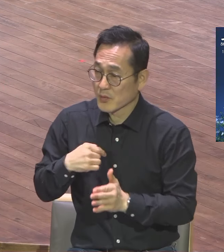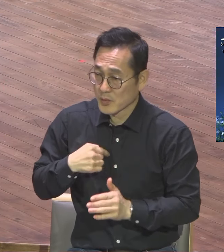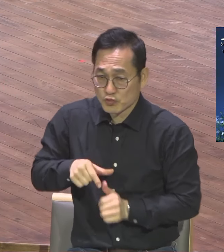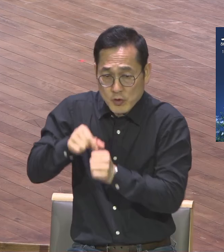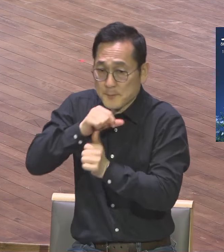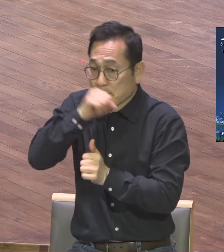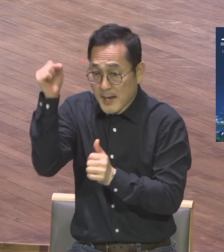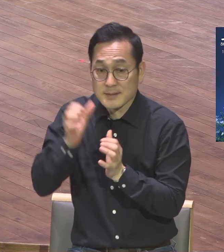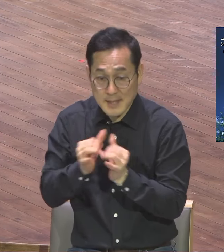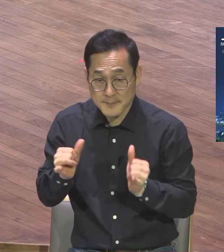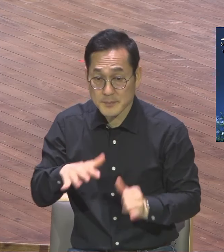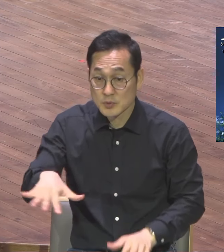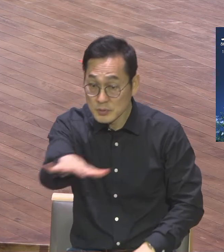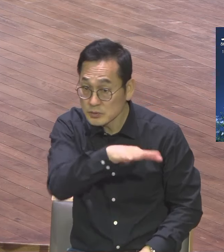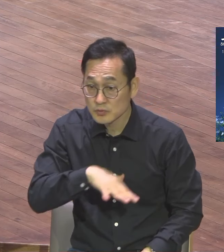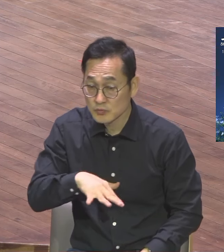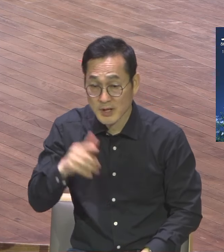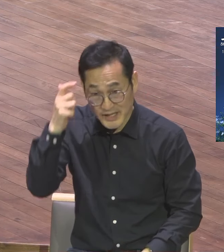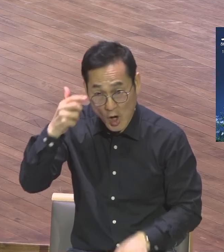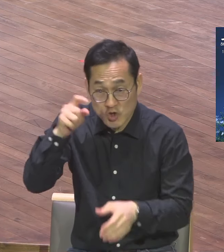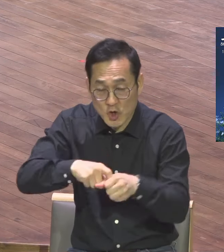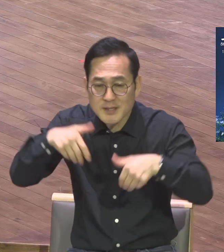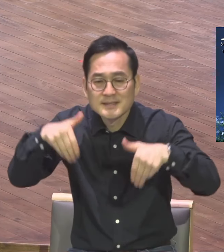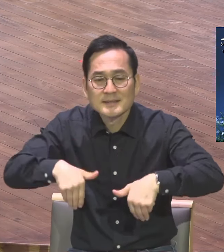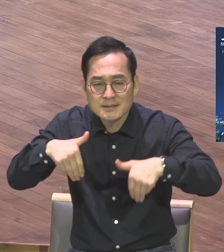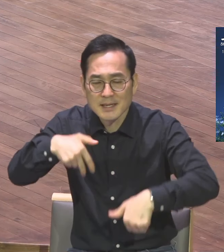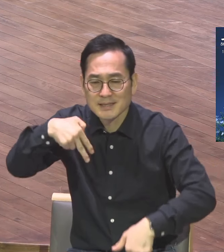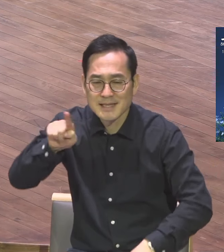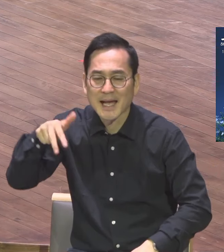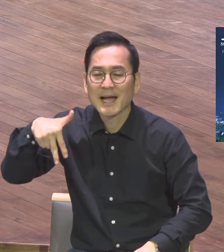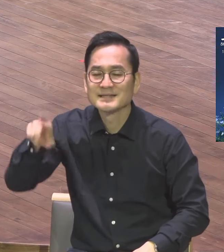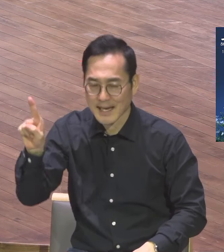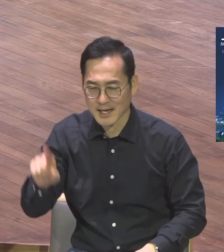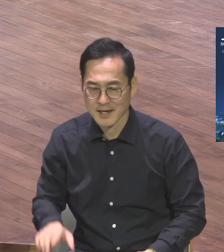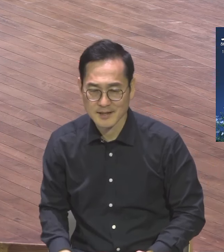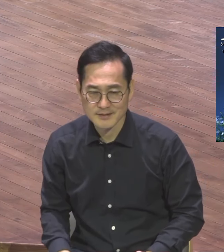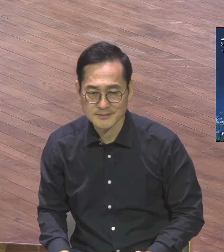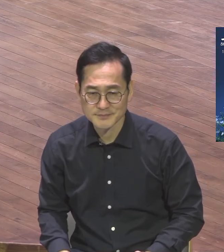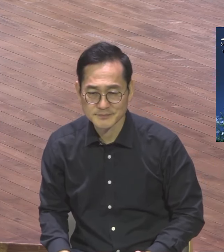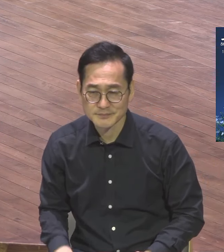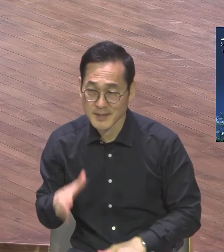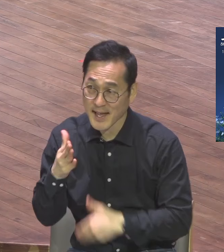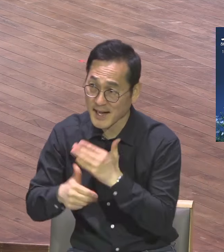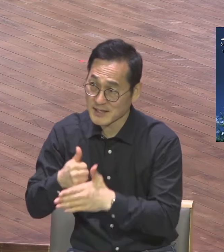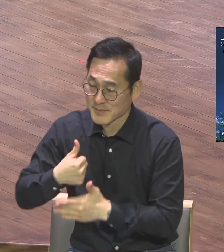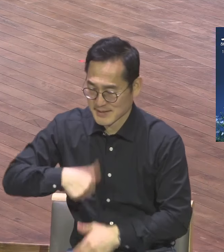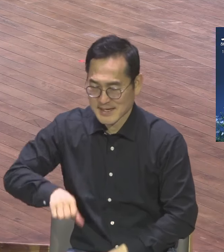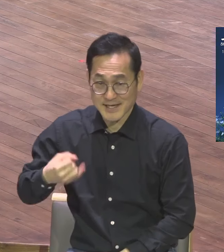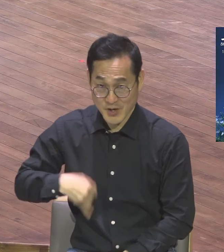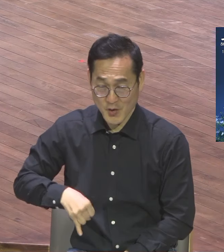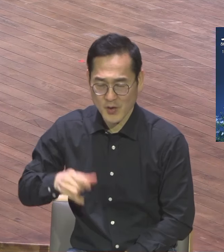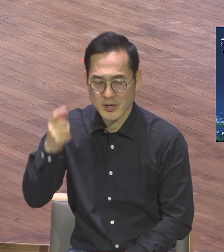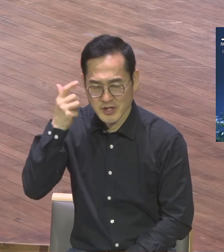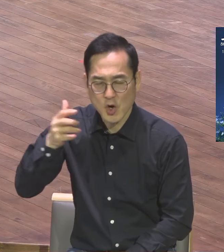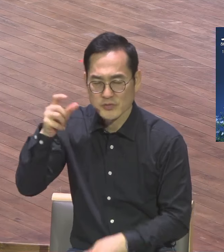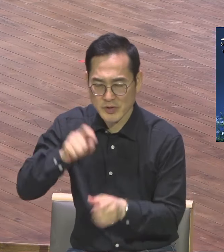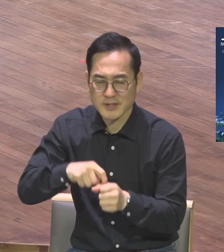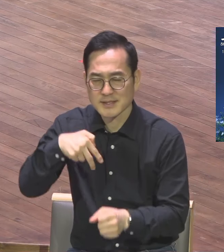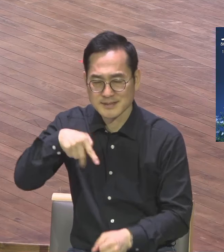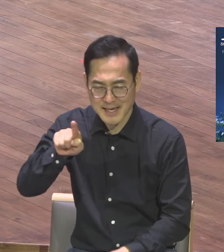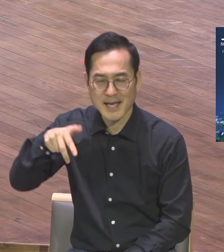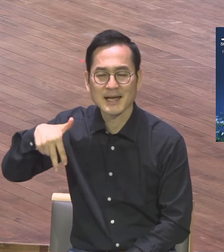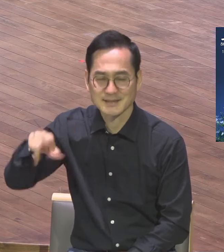어떤 사람이냐? 영적 사자예요. 모두는 거듭난 하나님의 자녀는 영적 사자예요. 하나님께서